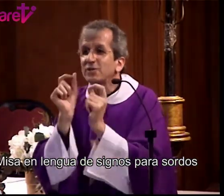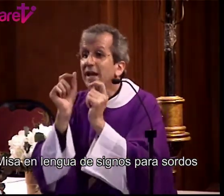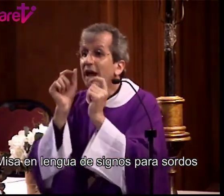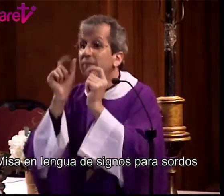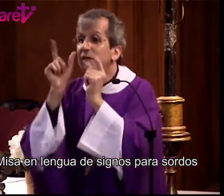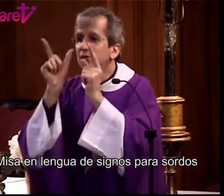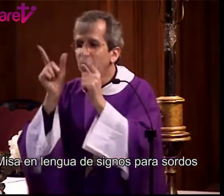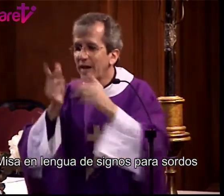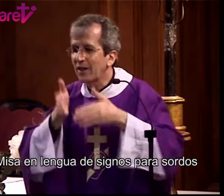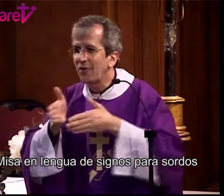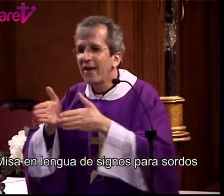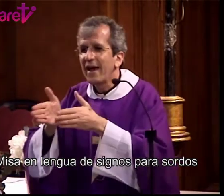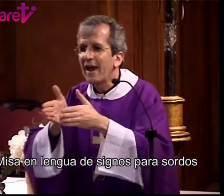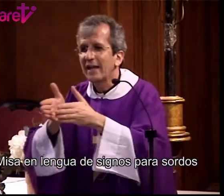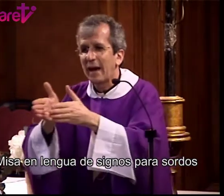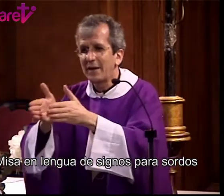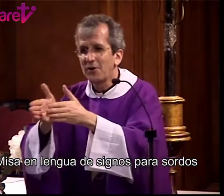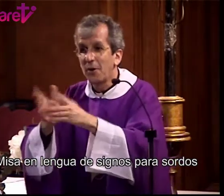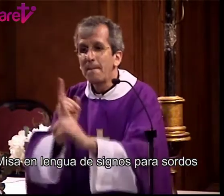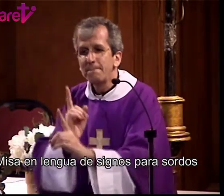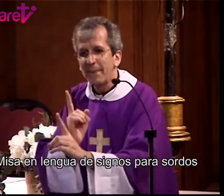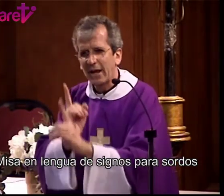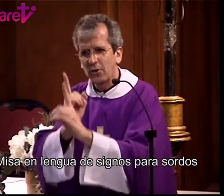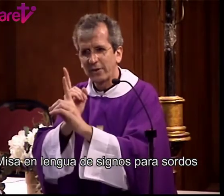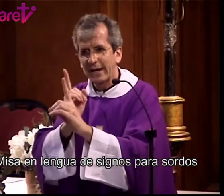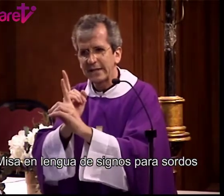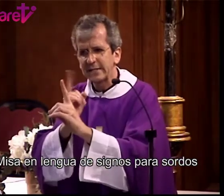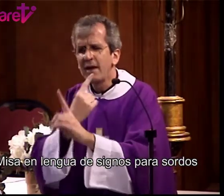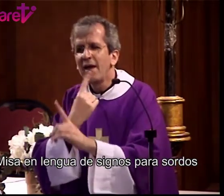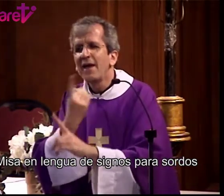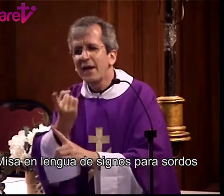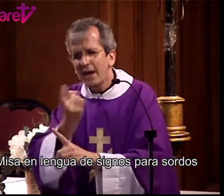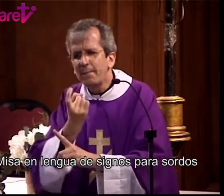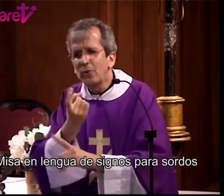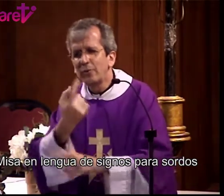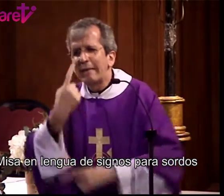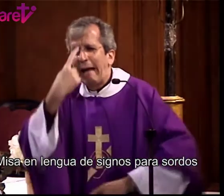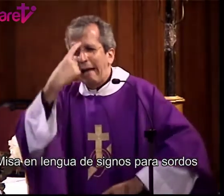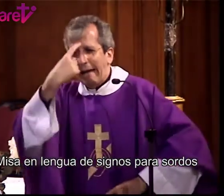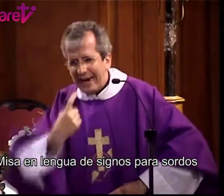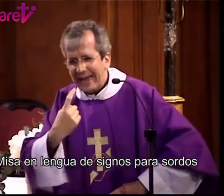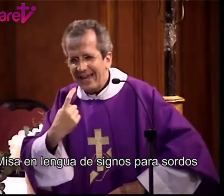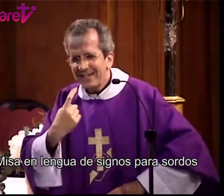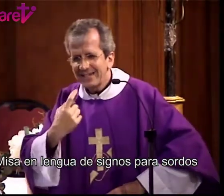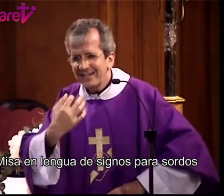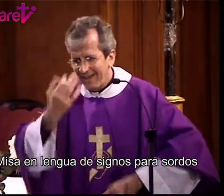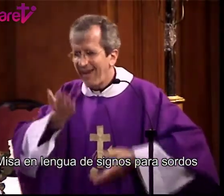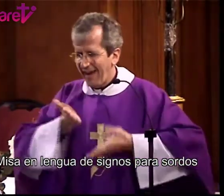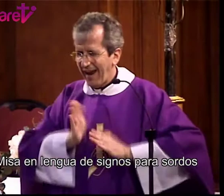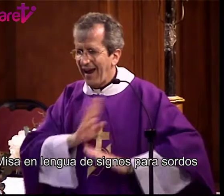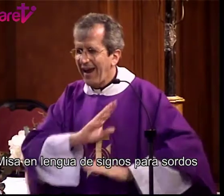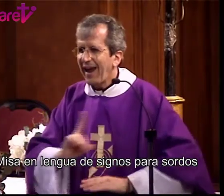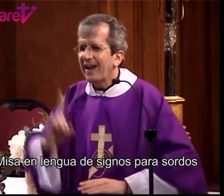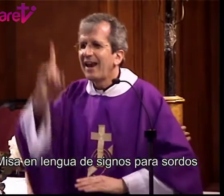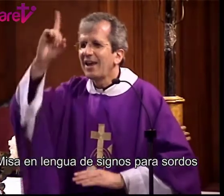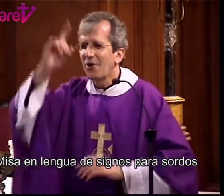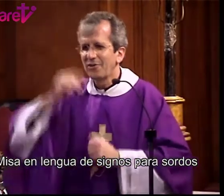le ha descubierto el camino para encontrarse. Y le pregunta, ¿crees en el Hijo de